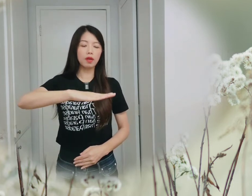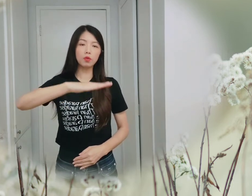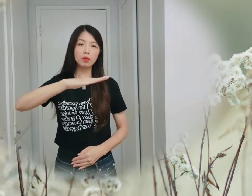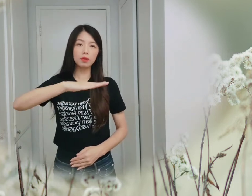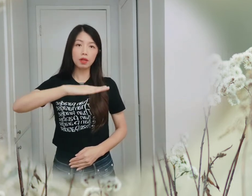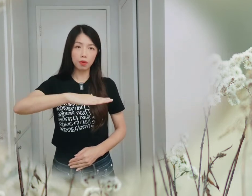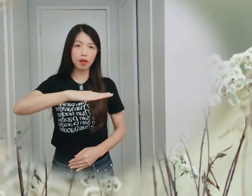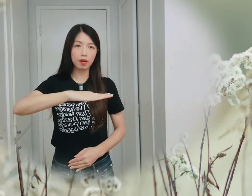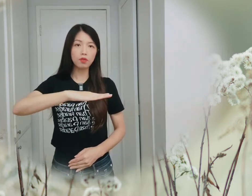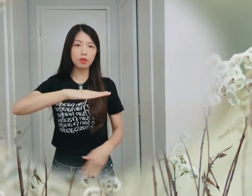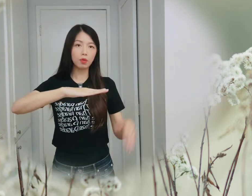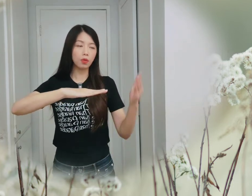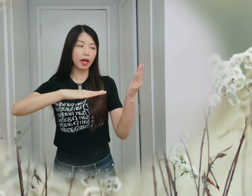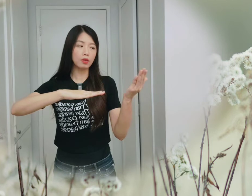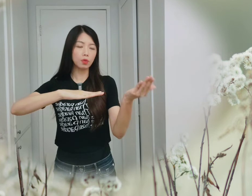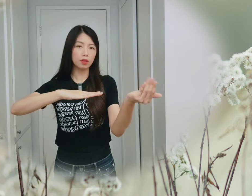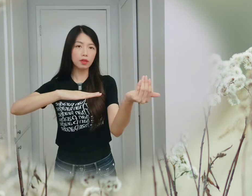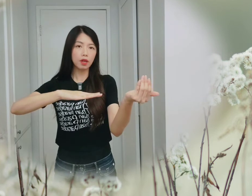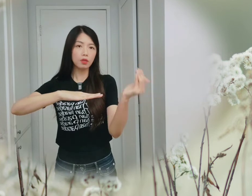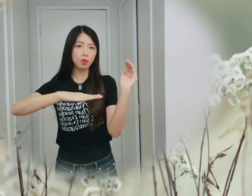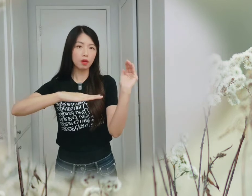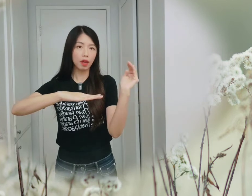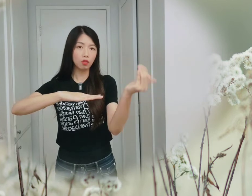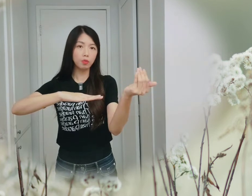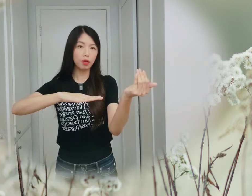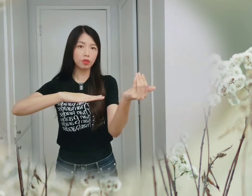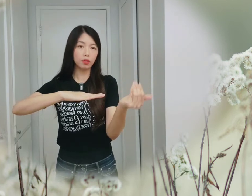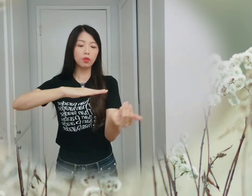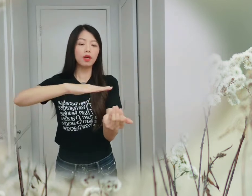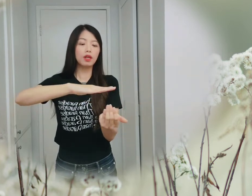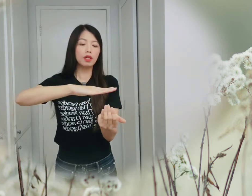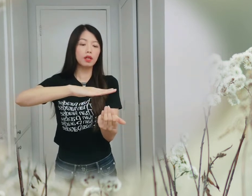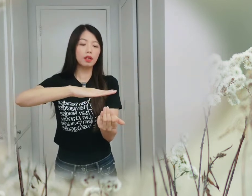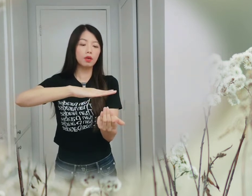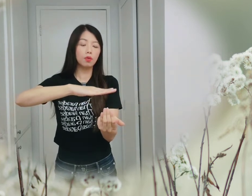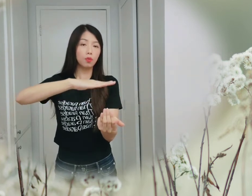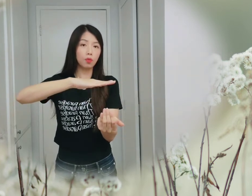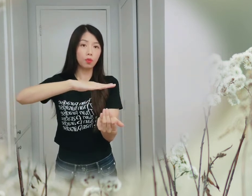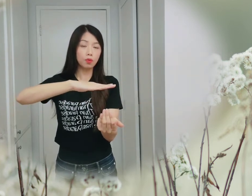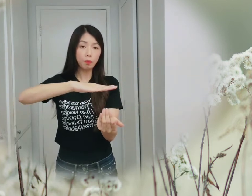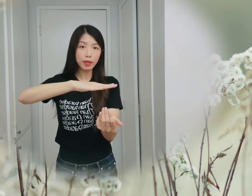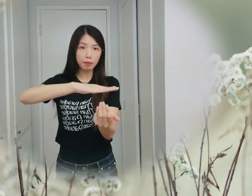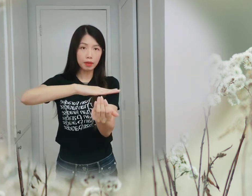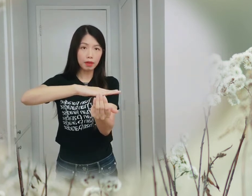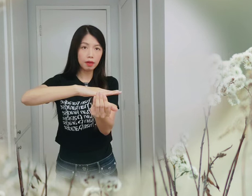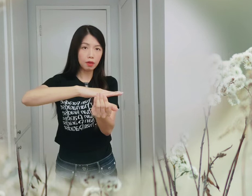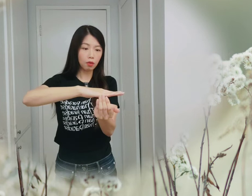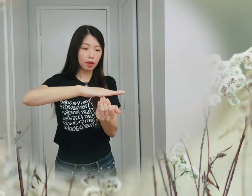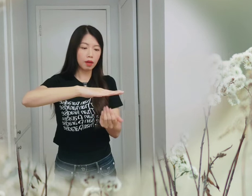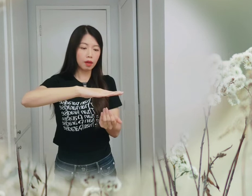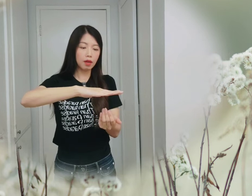왼손은 이렇게 손등이 위를 향하게 해주시고 다른 손은 손을 이렇게 구부려 주시고 이 손바닥